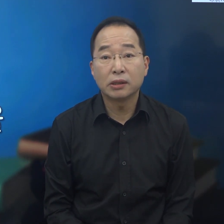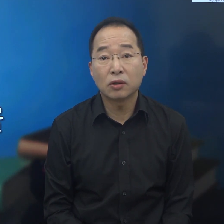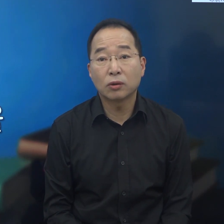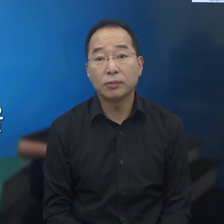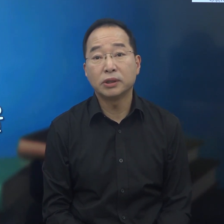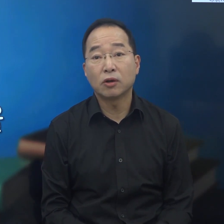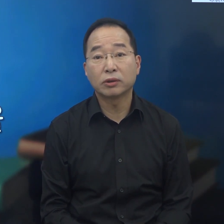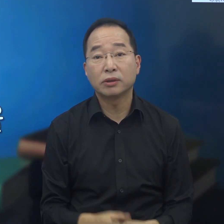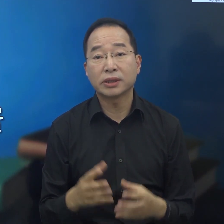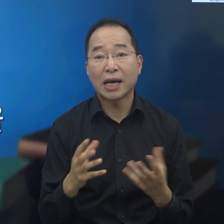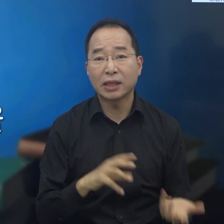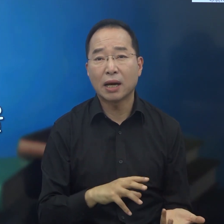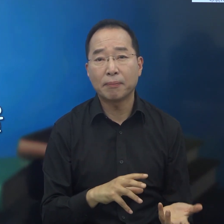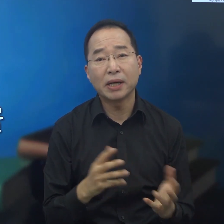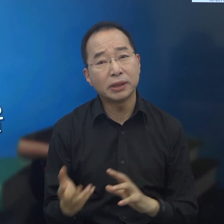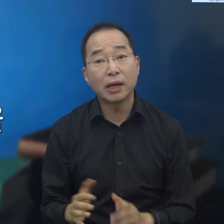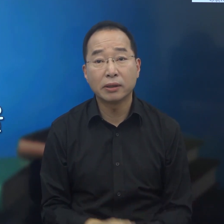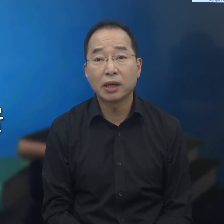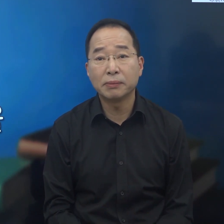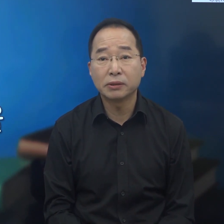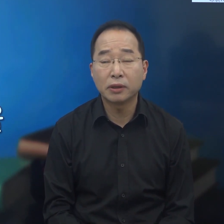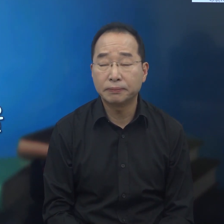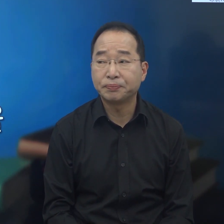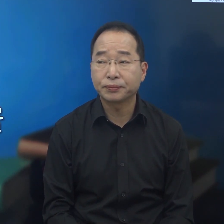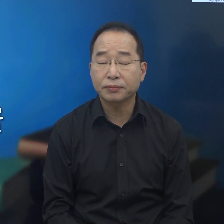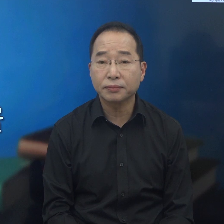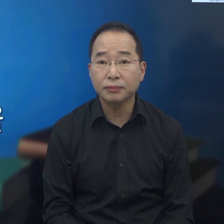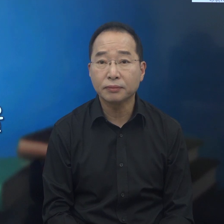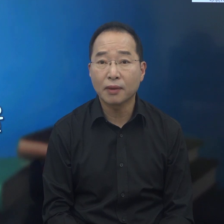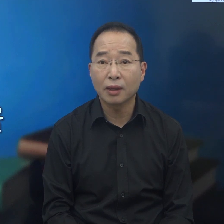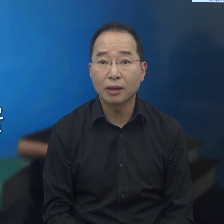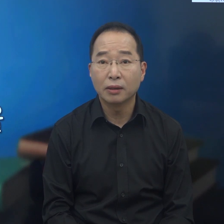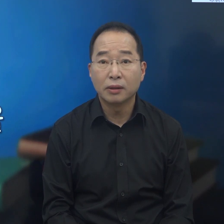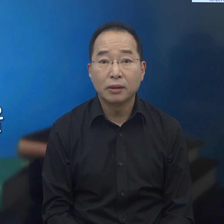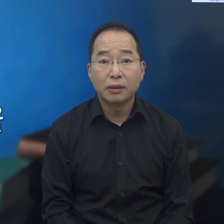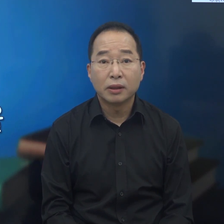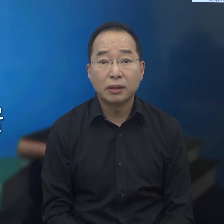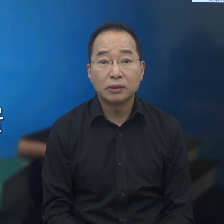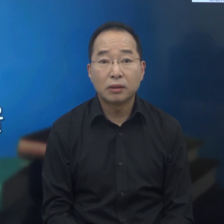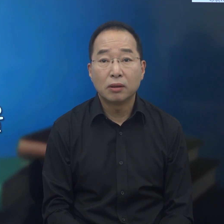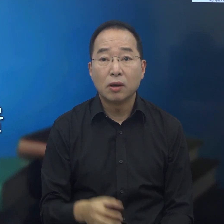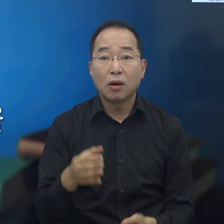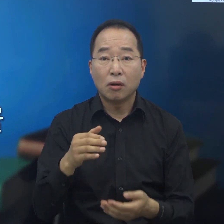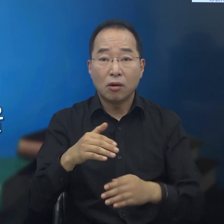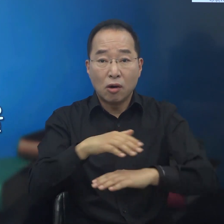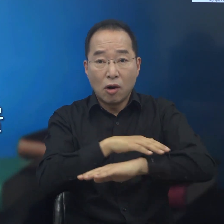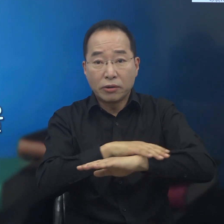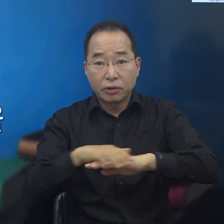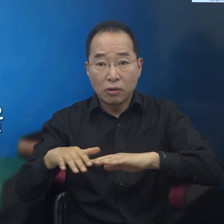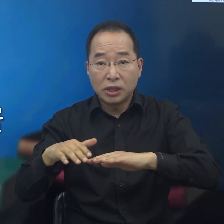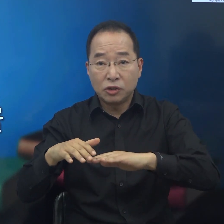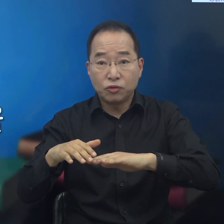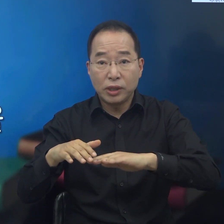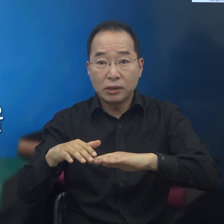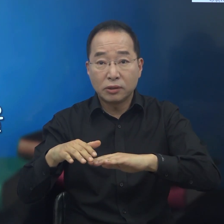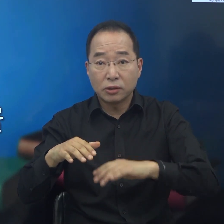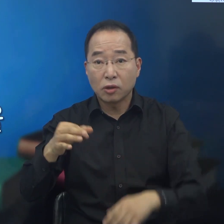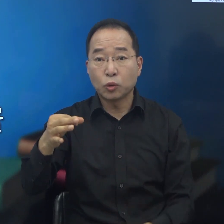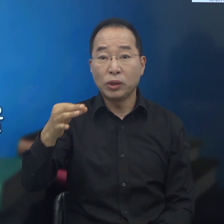세계적으로 보면 이제 어떤 사다, 팔다 이렇게 하면서 예를 들어 어떤 기준에 있어서 돈이